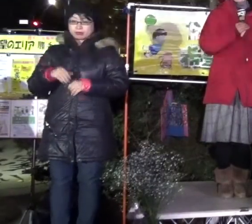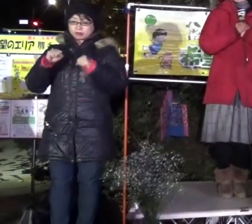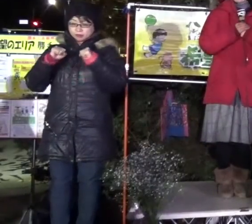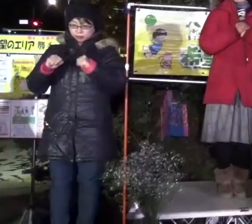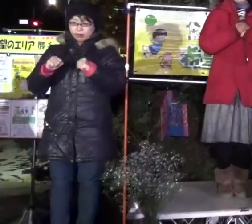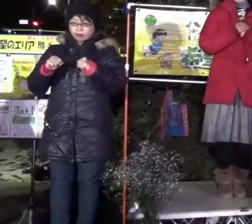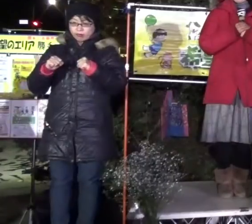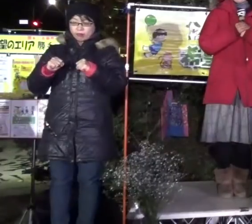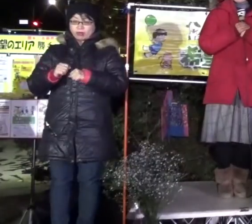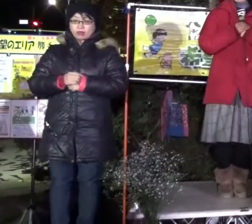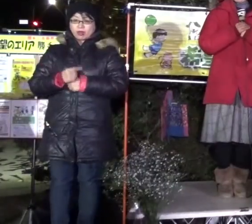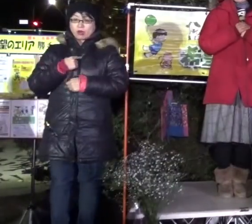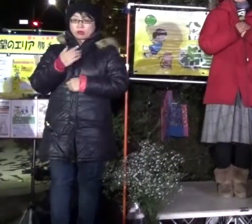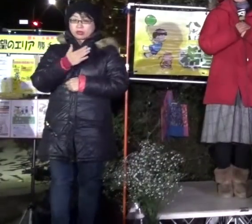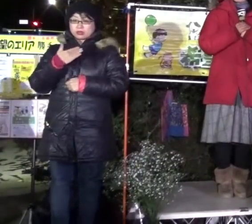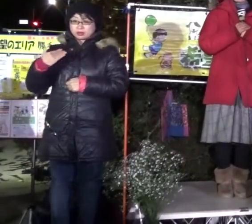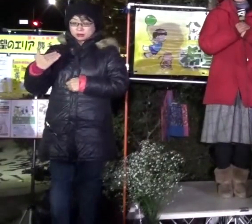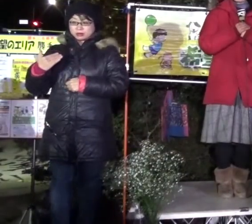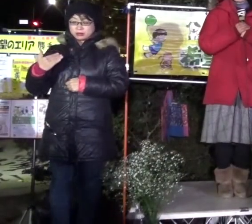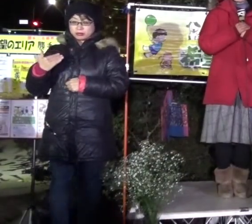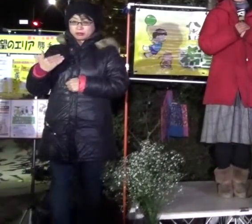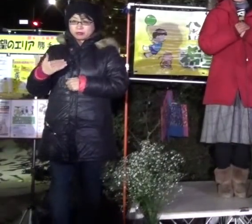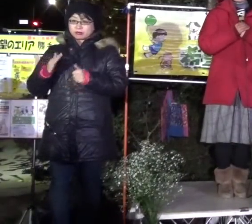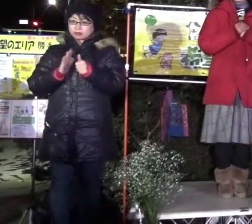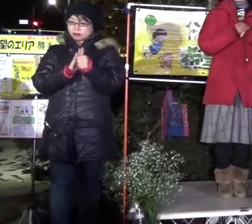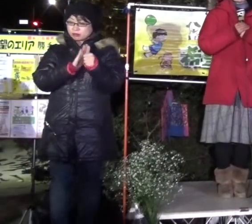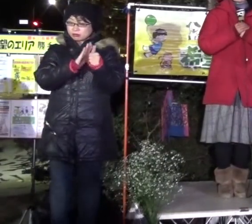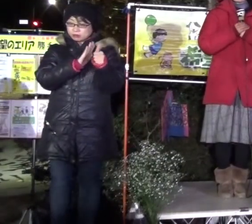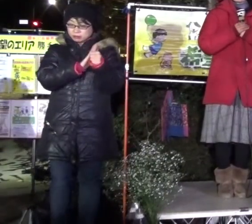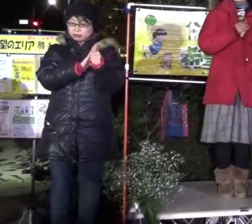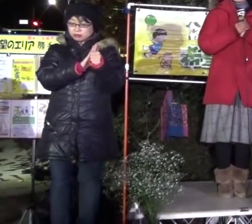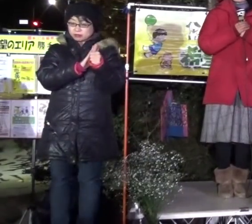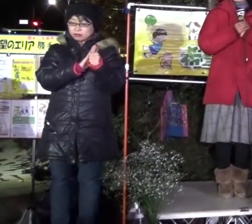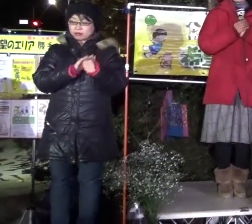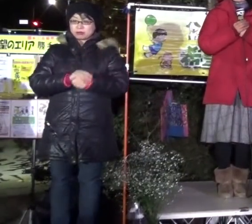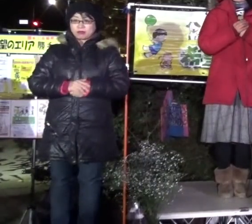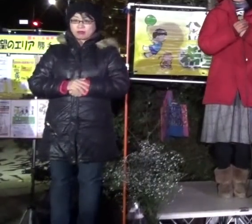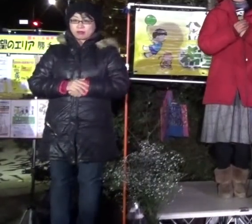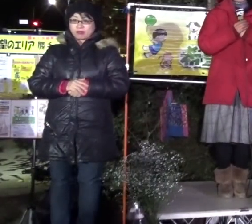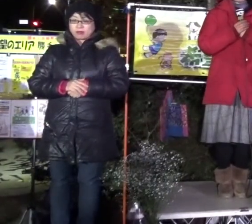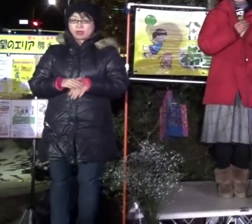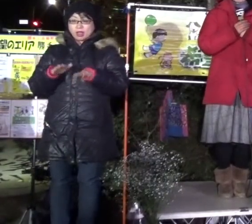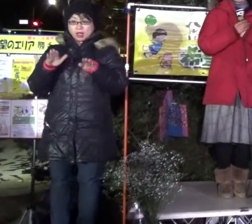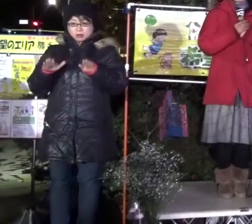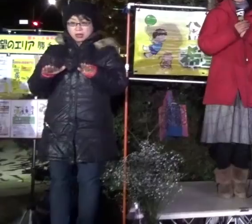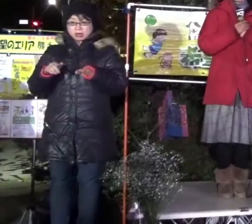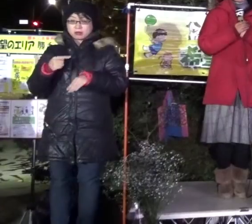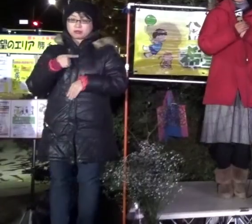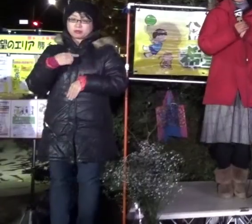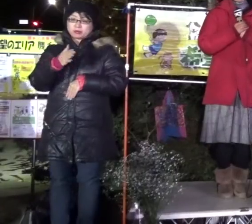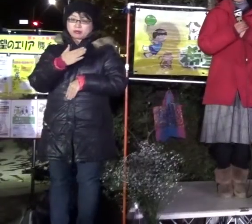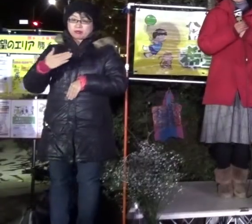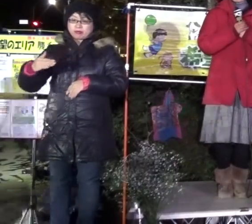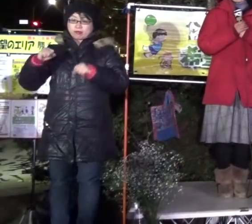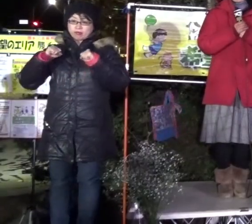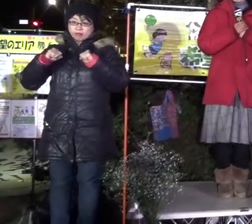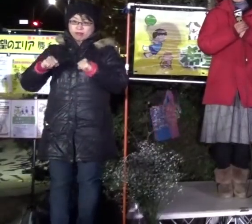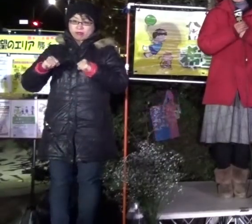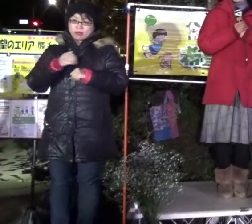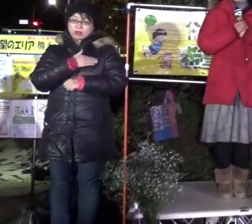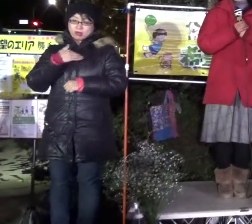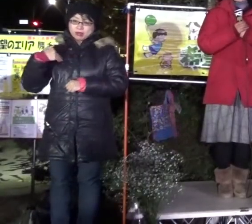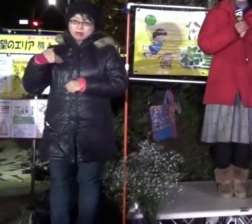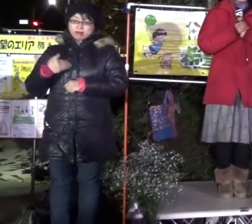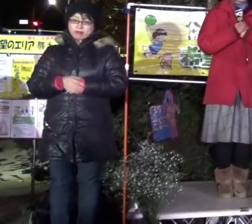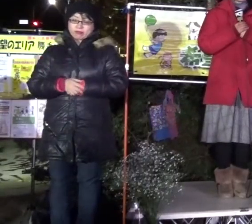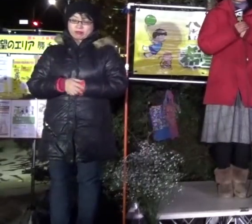て、で私たちの背中をどんどん押してくださって、だから今ここでこうしていられますし、私